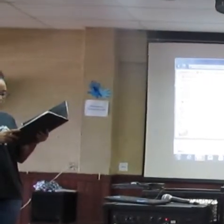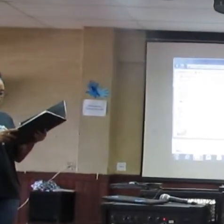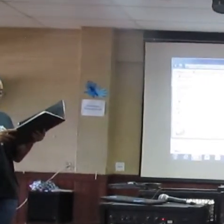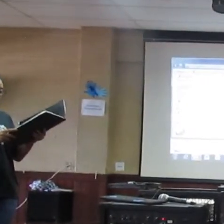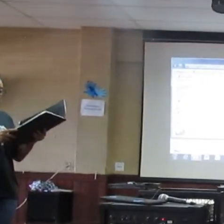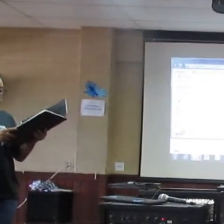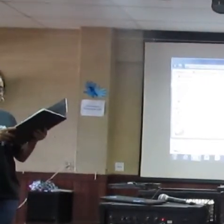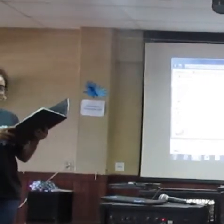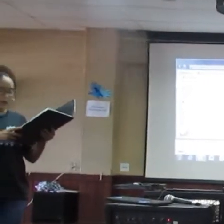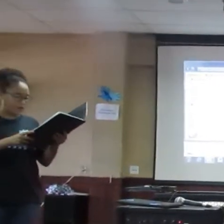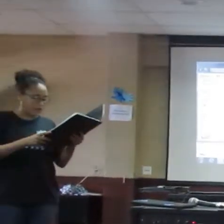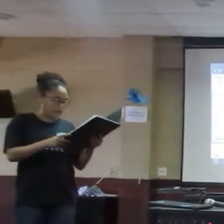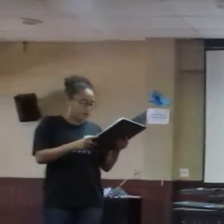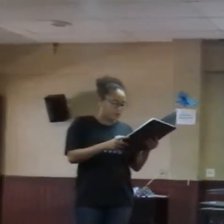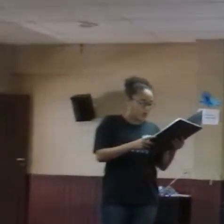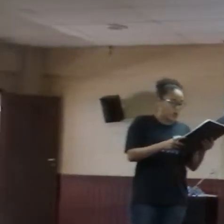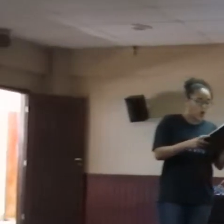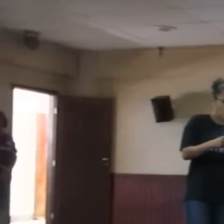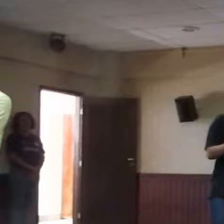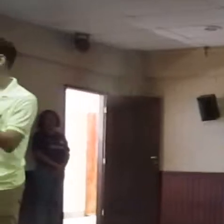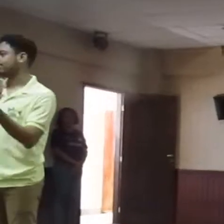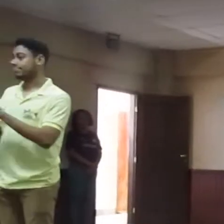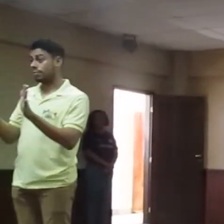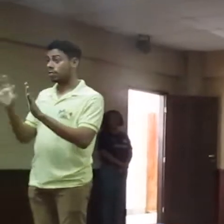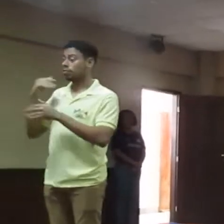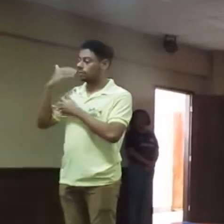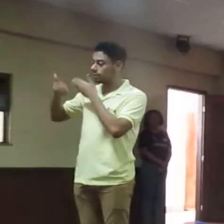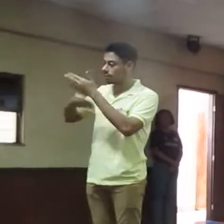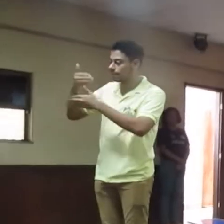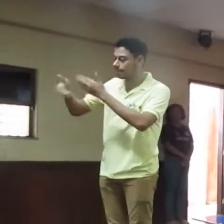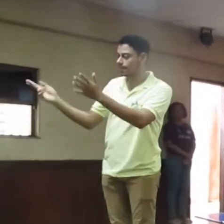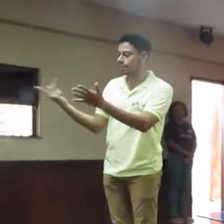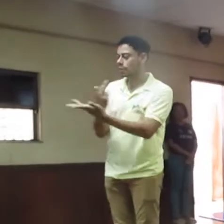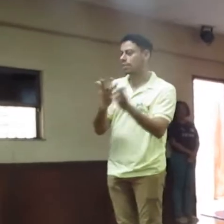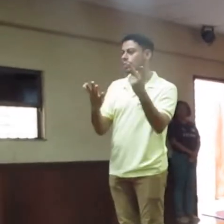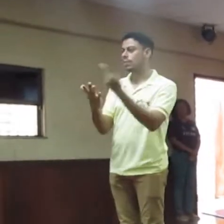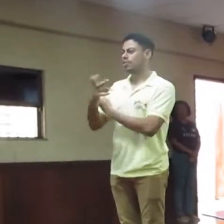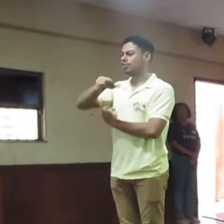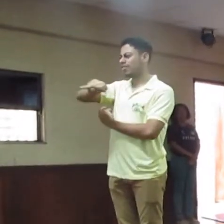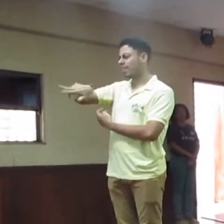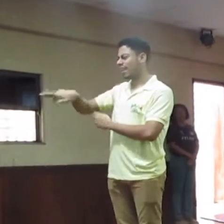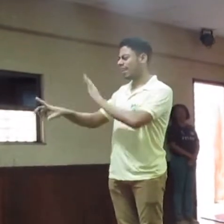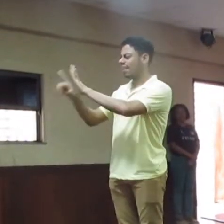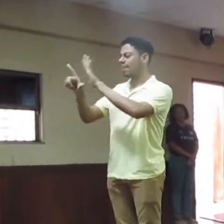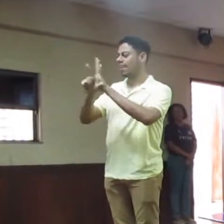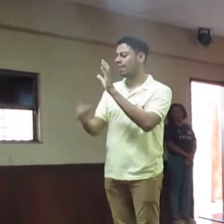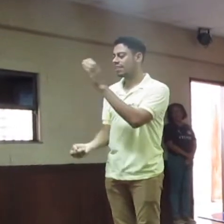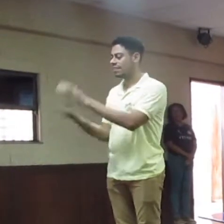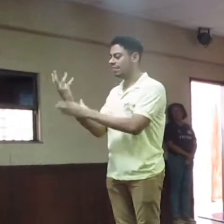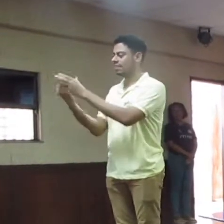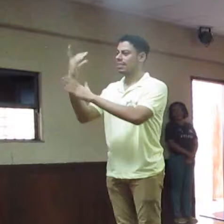10.436. E não para por aqui. Logo depois, surgiram várias leis,